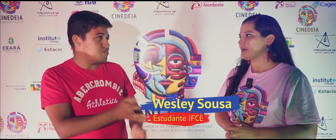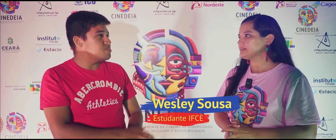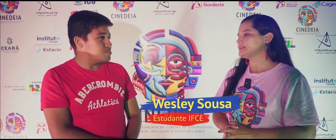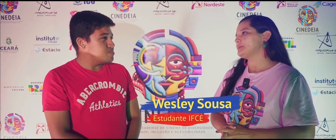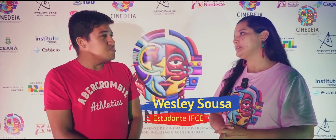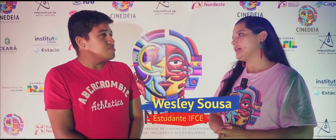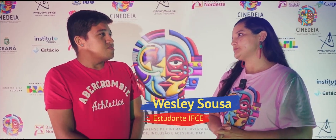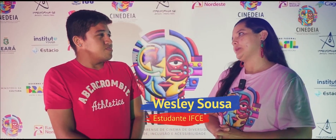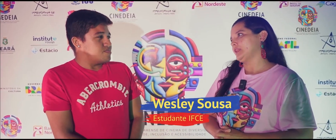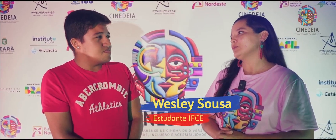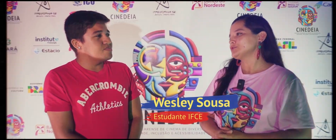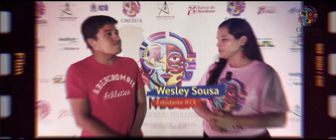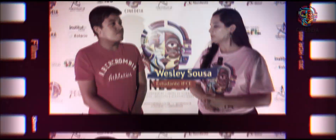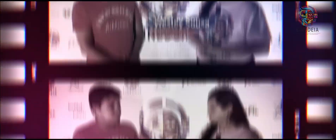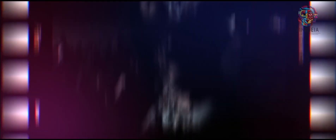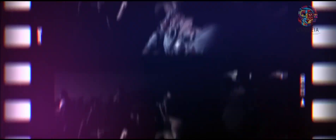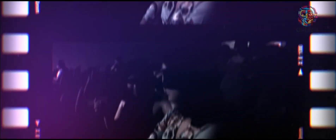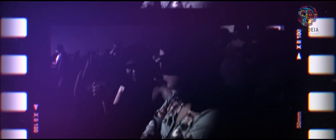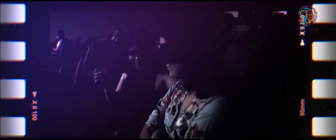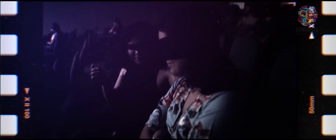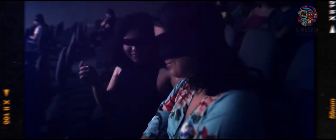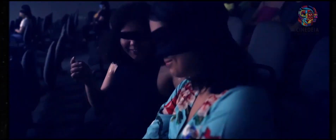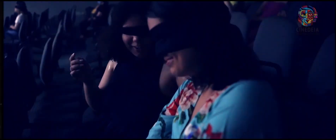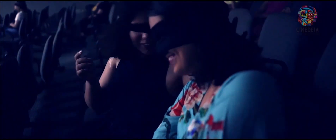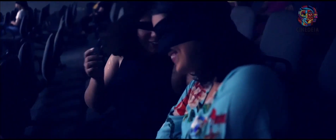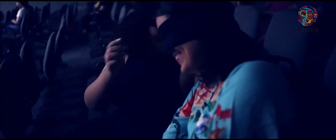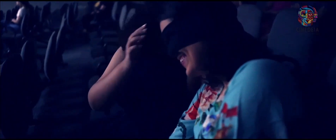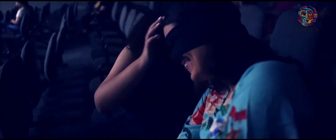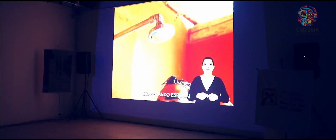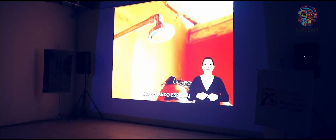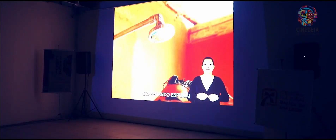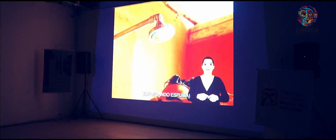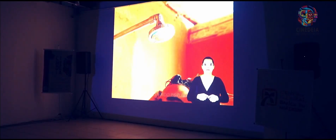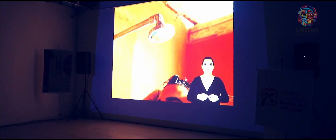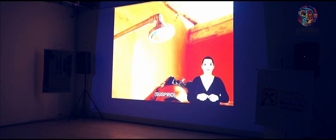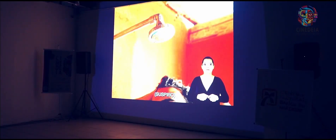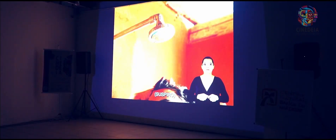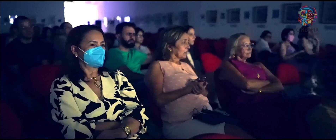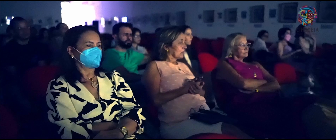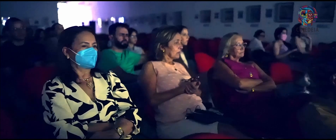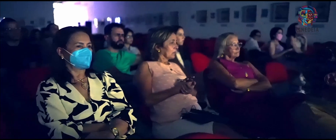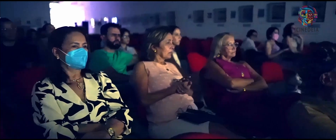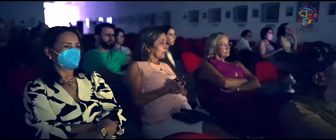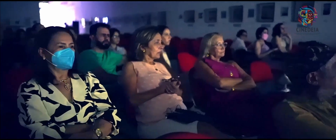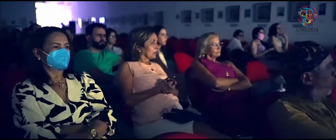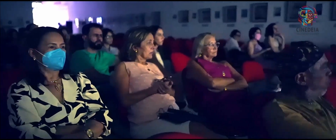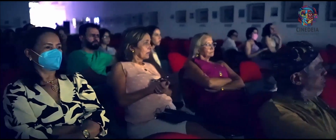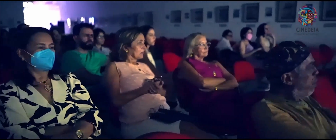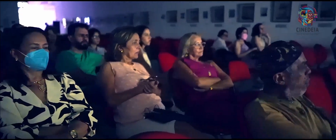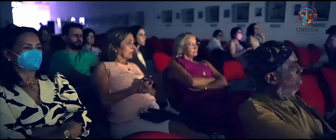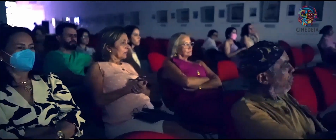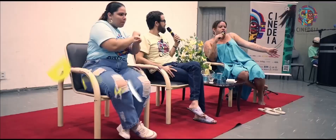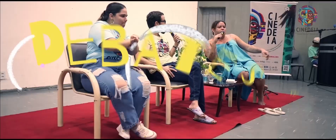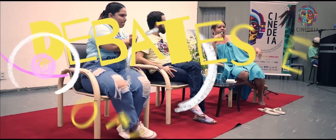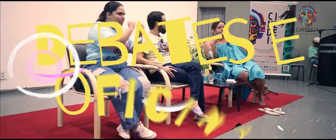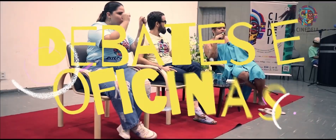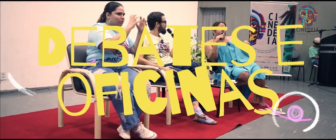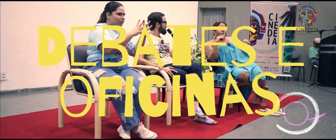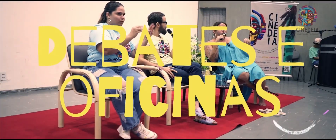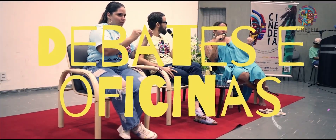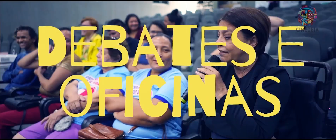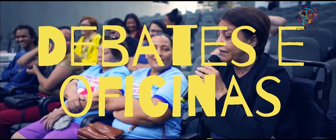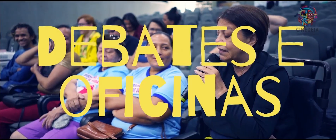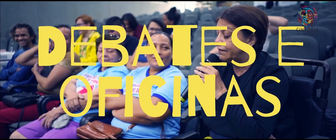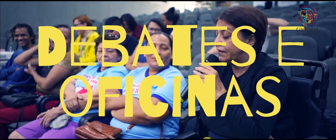a gente acaba aprendendo vários aspectos, não só de conhecimento, de ciência,